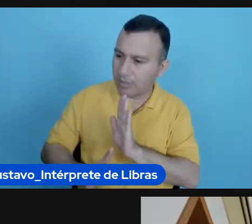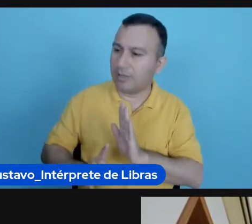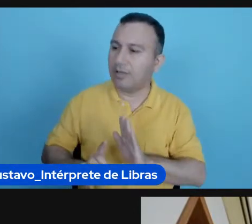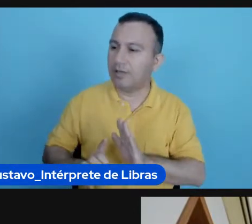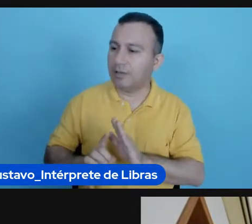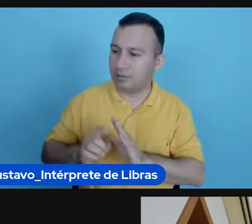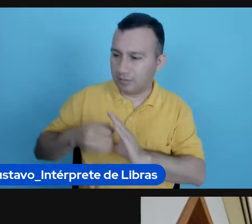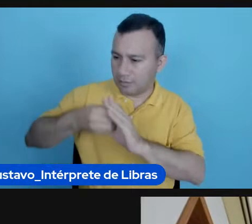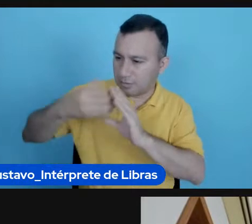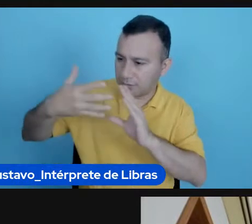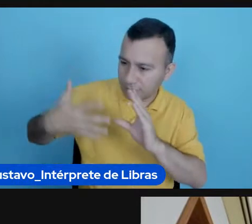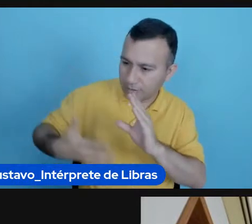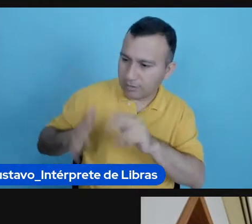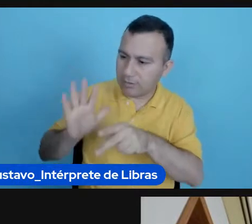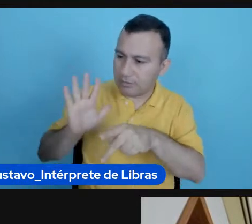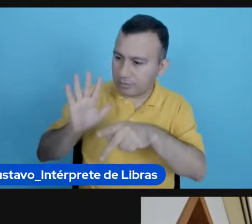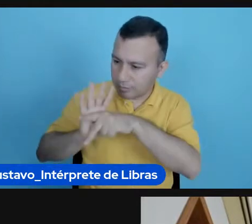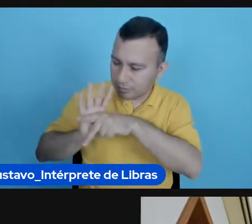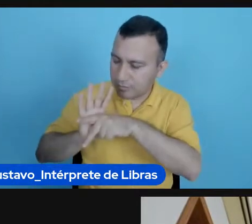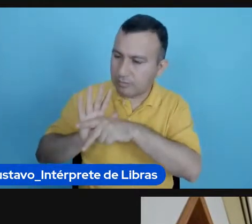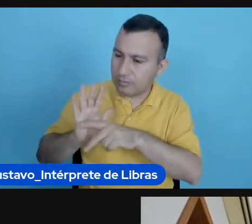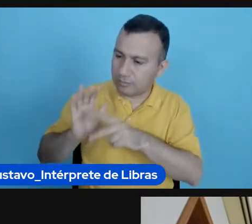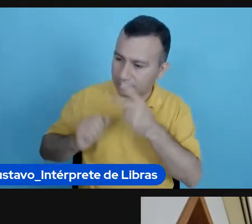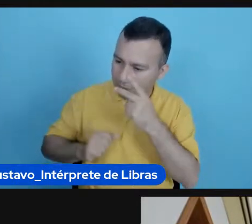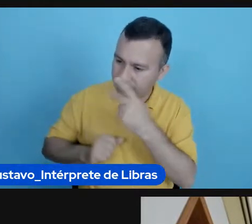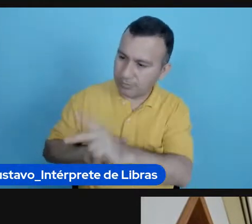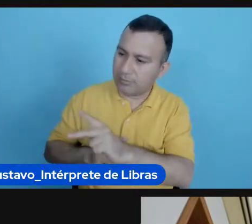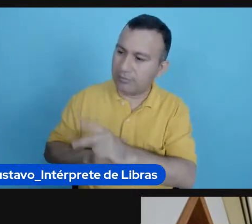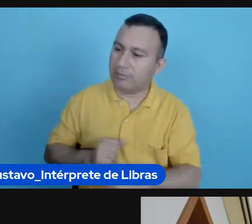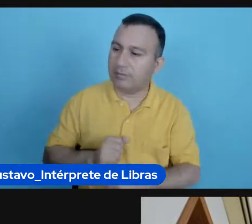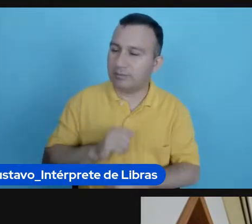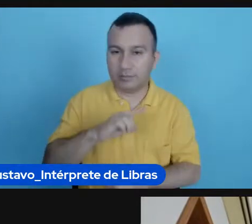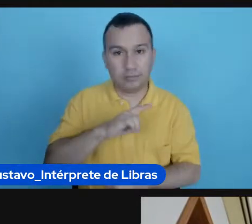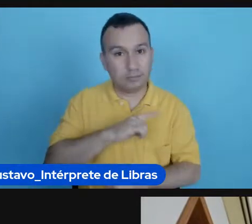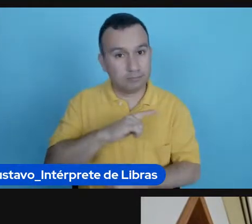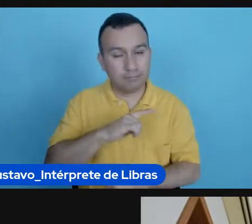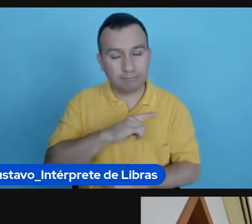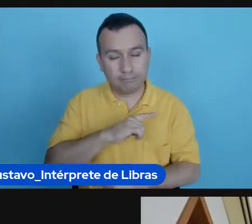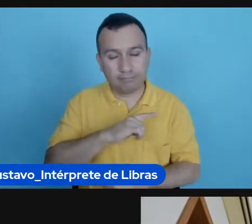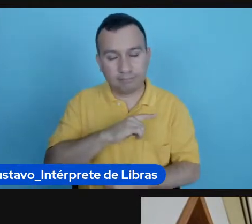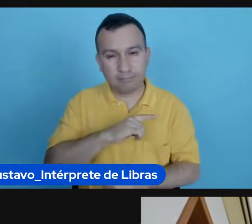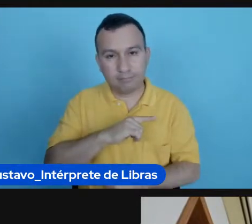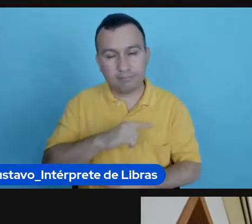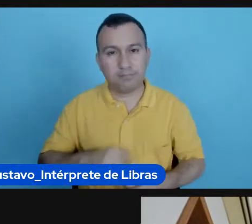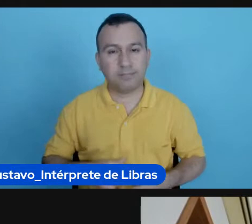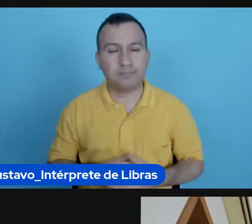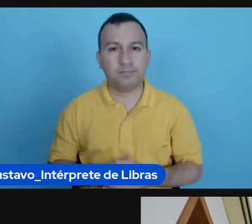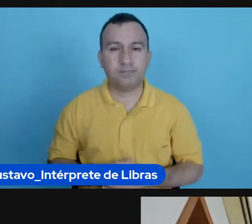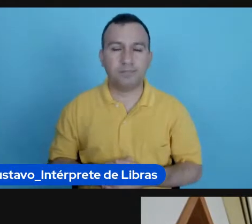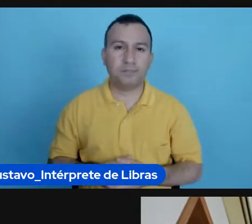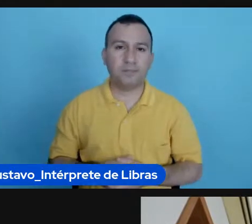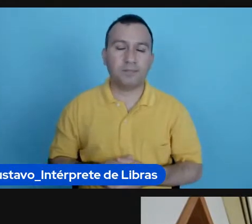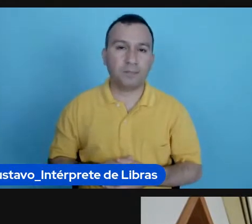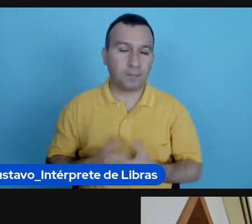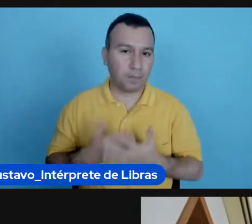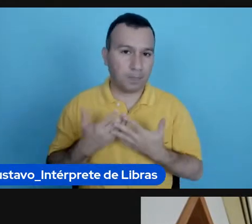particularidades. A deficiência em si é uma condição humana.